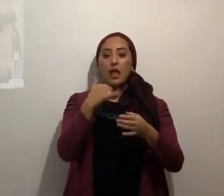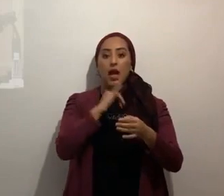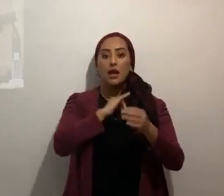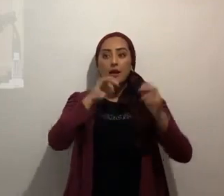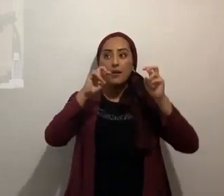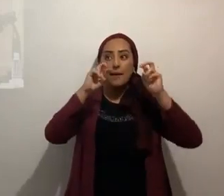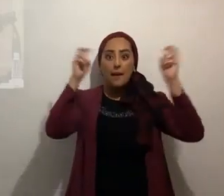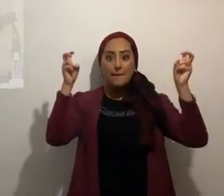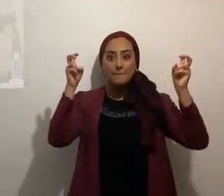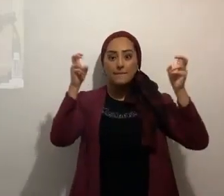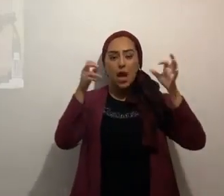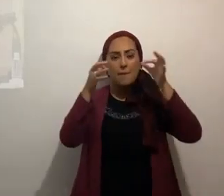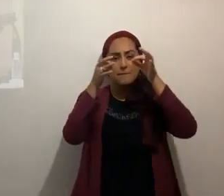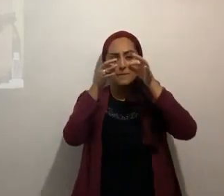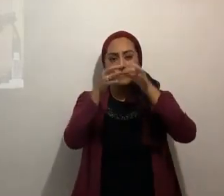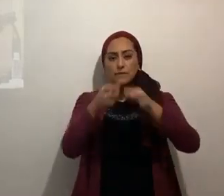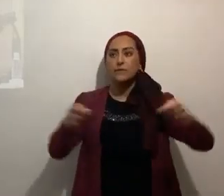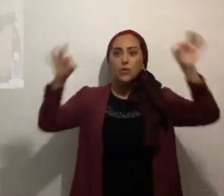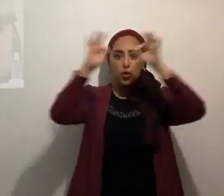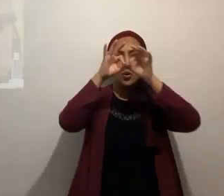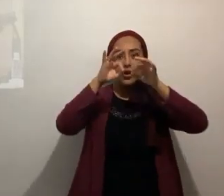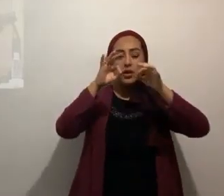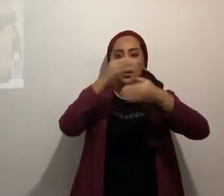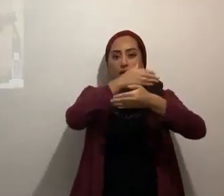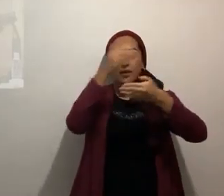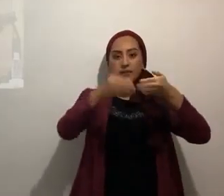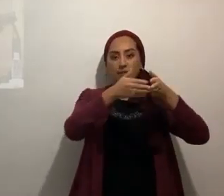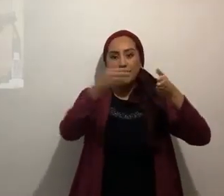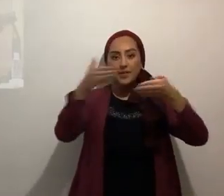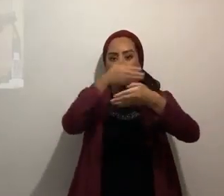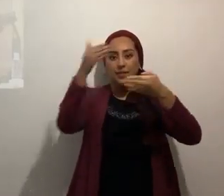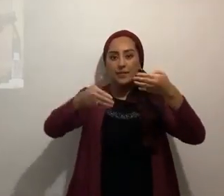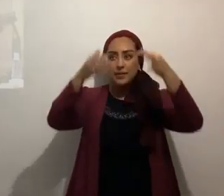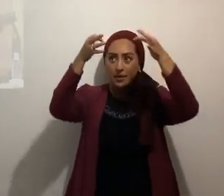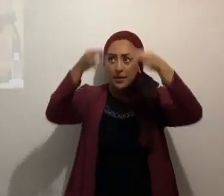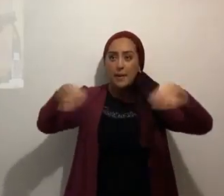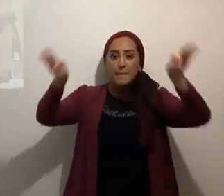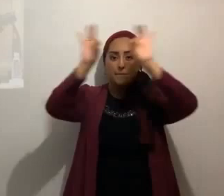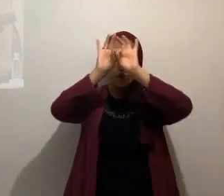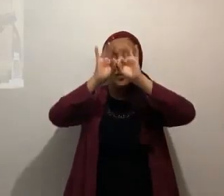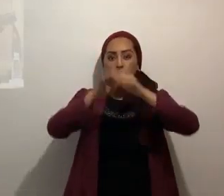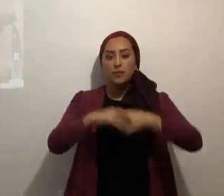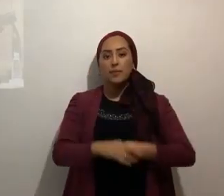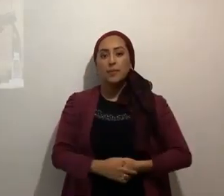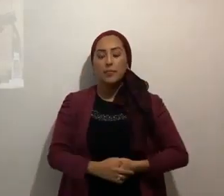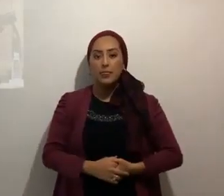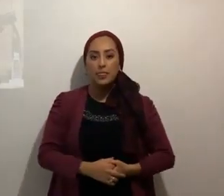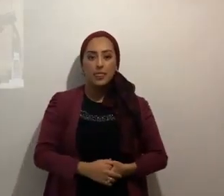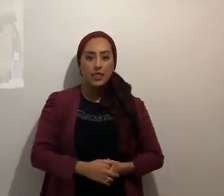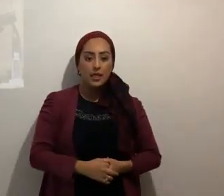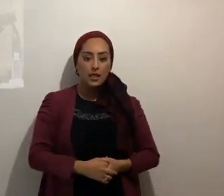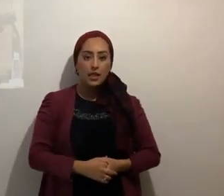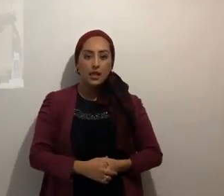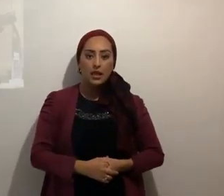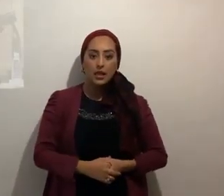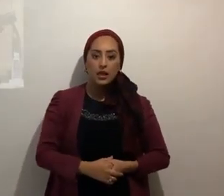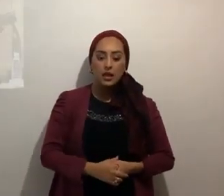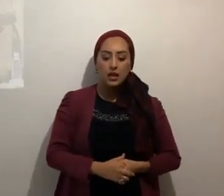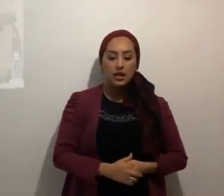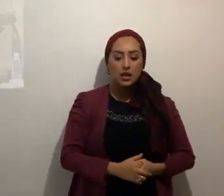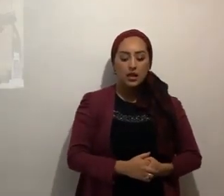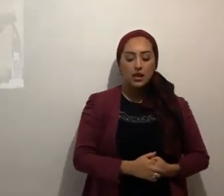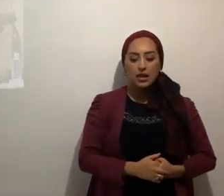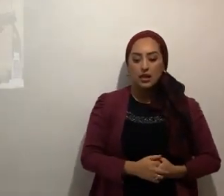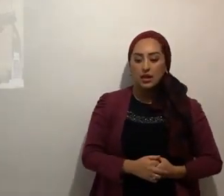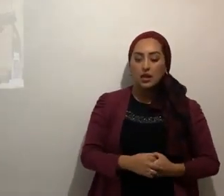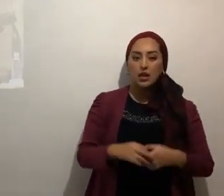titule recta extraordinaria, cuando se anuncie otra recta extraordinaria, por ejemplo, la número 2 o la B, es